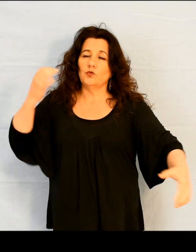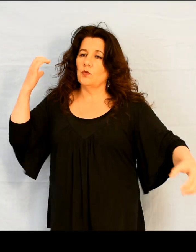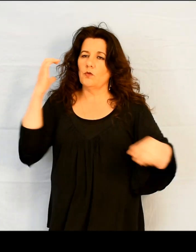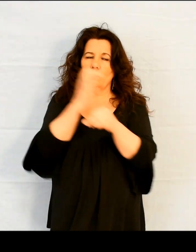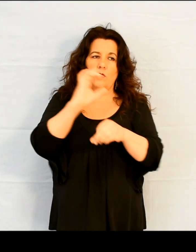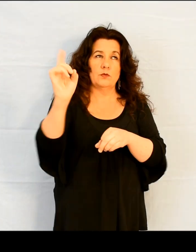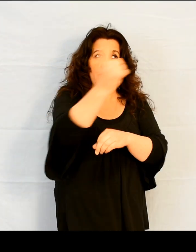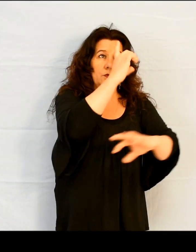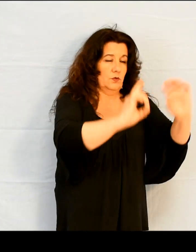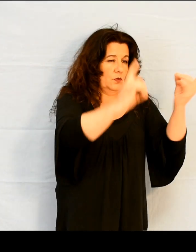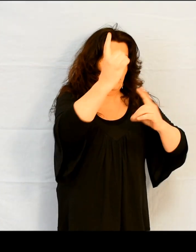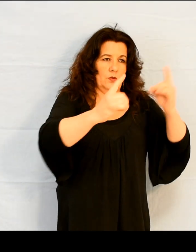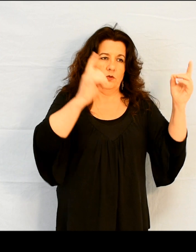Je suis le Seigneur.